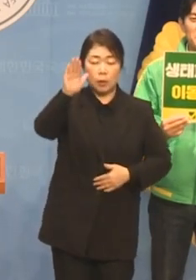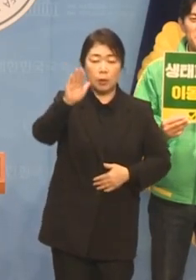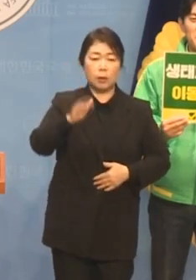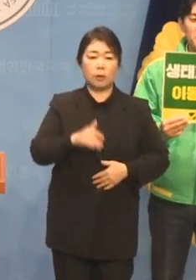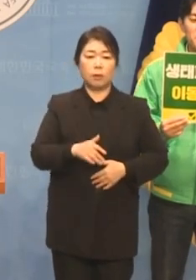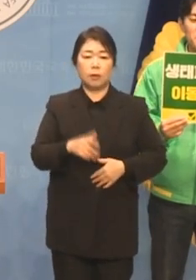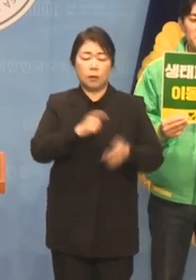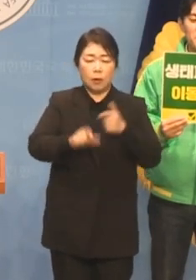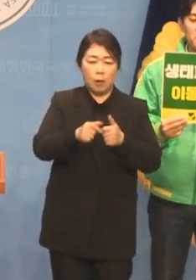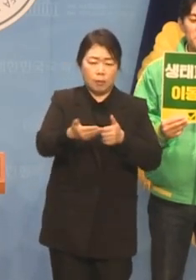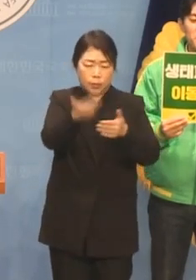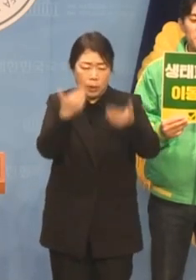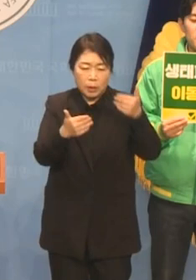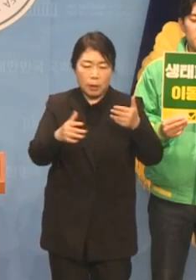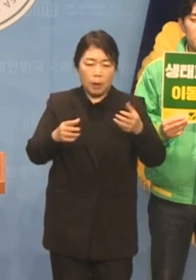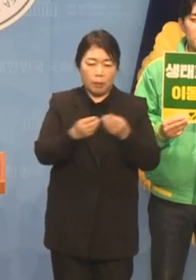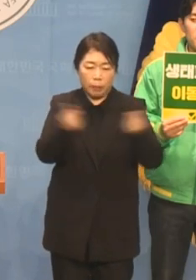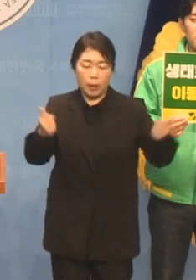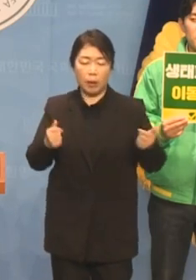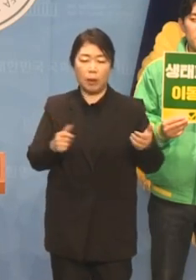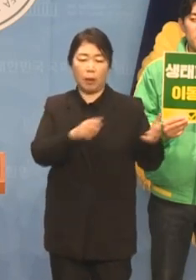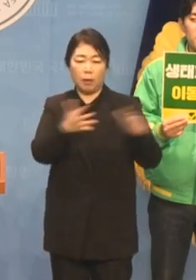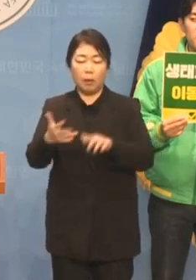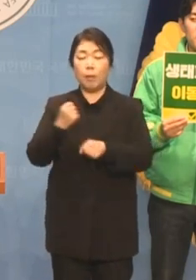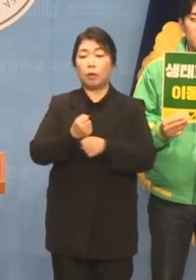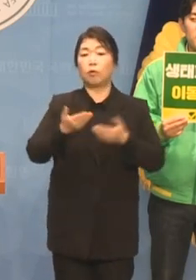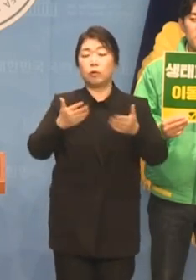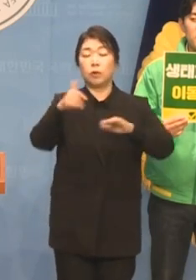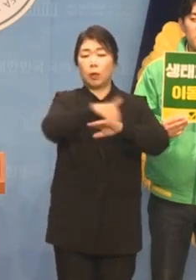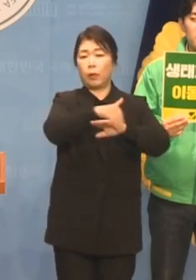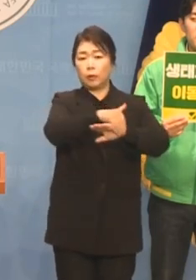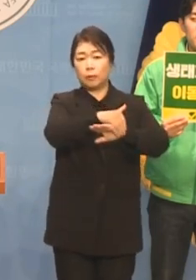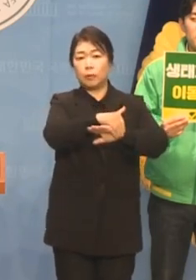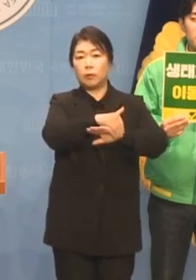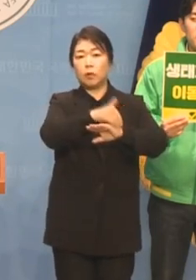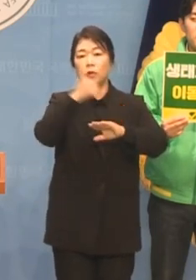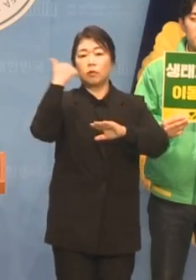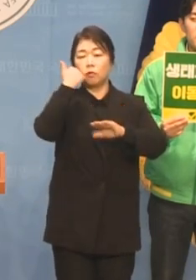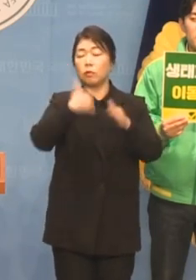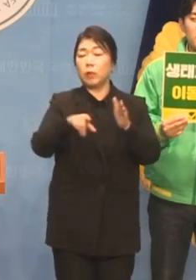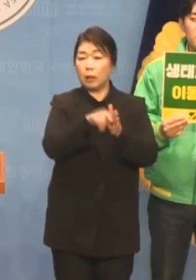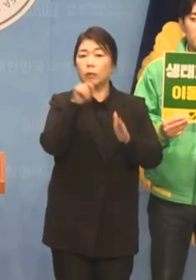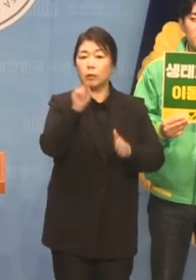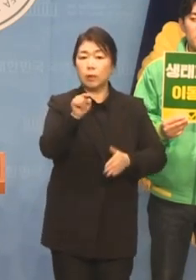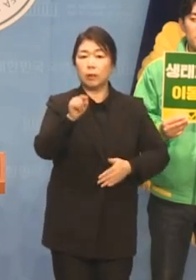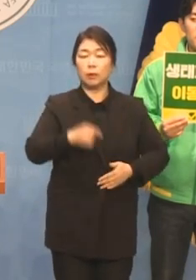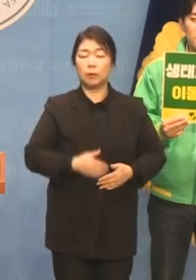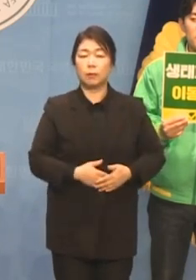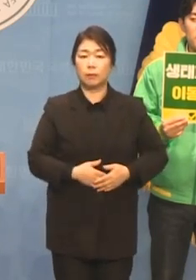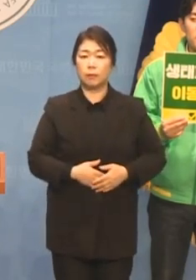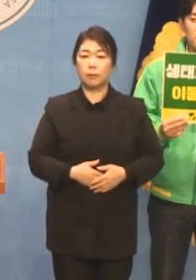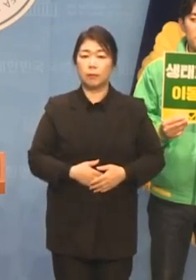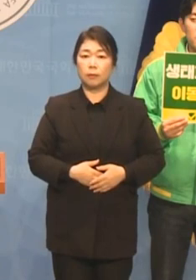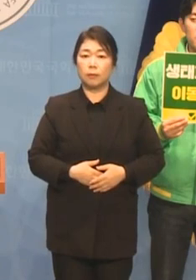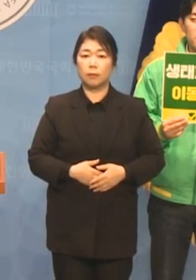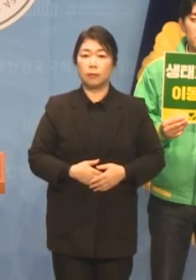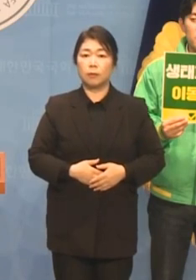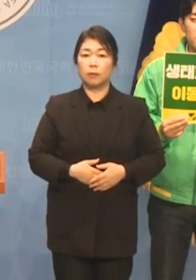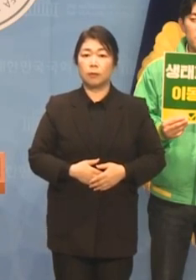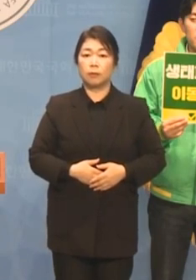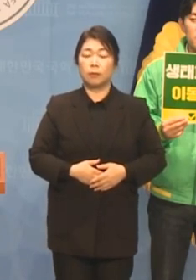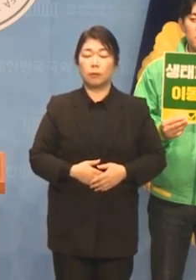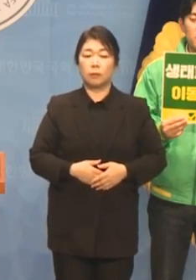파헤쳐서 쑥대밭 만들겠다는이 계획은 누구를 위한 것이란 말입니까